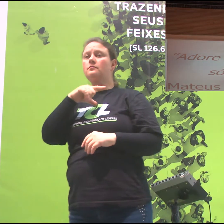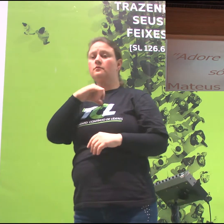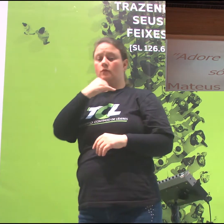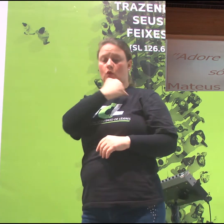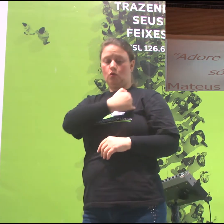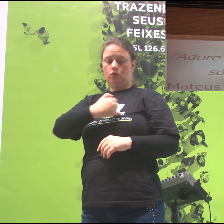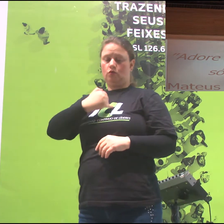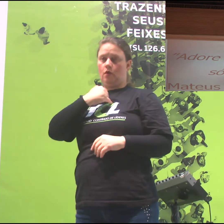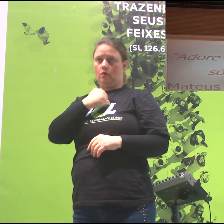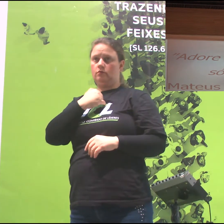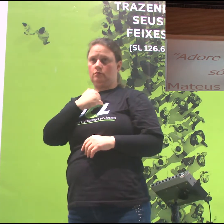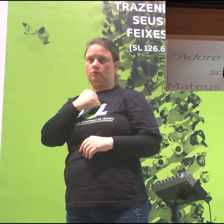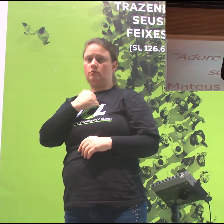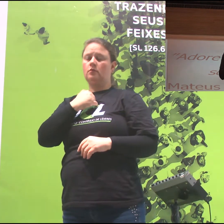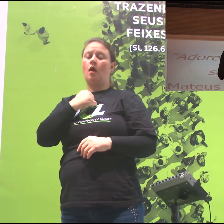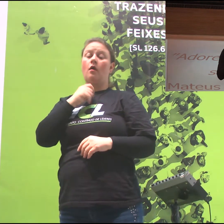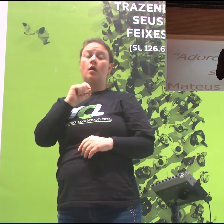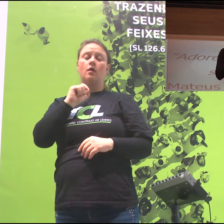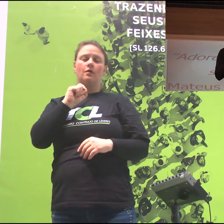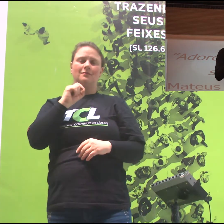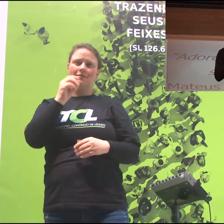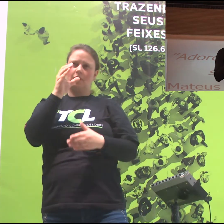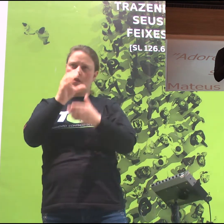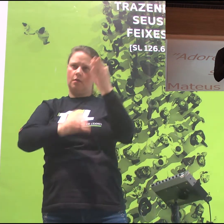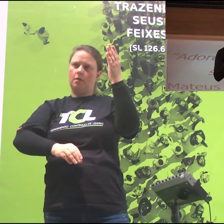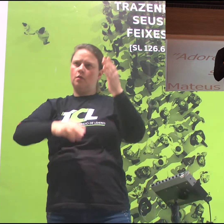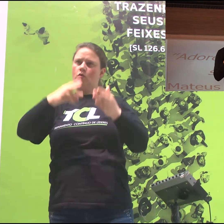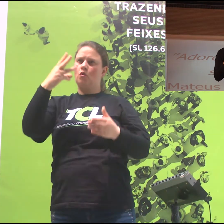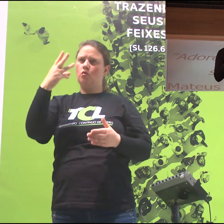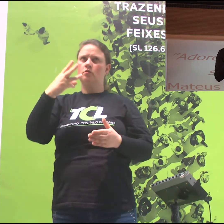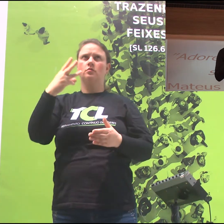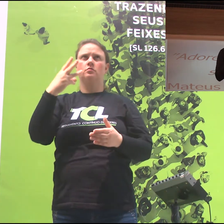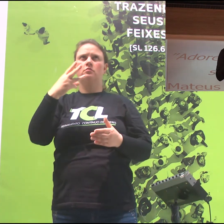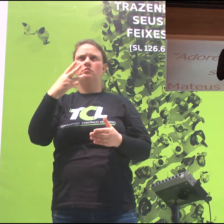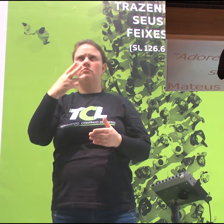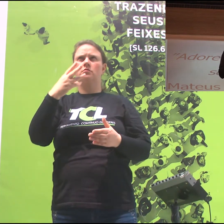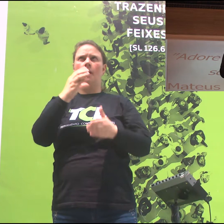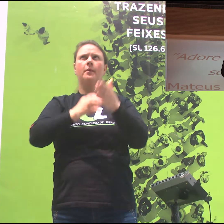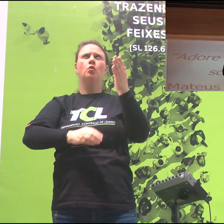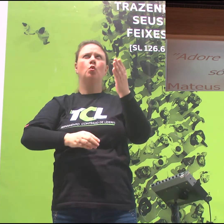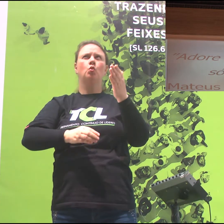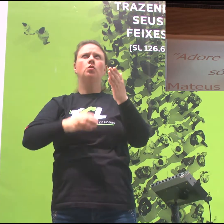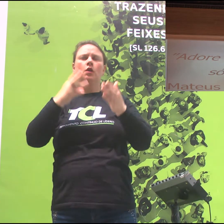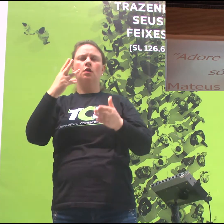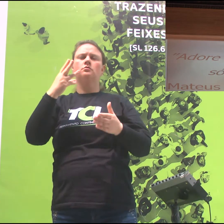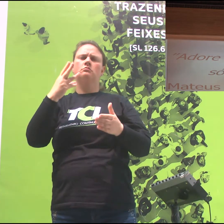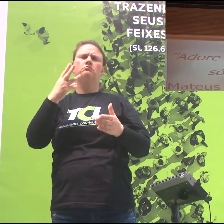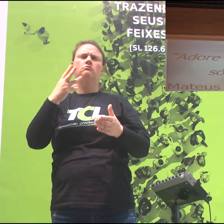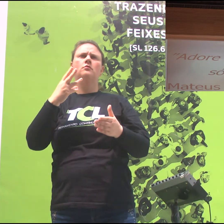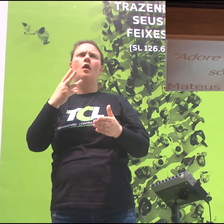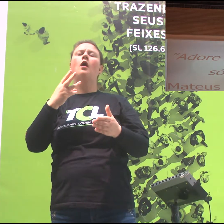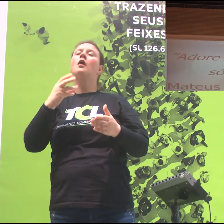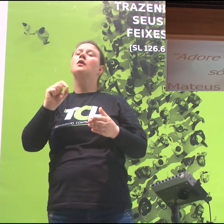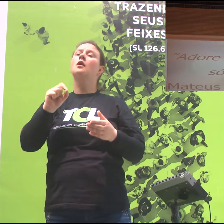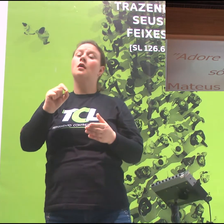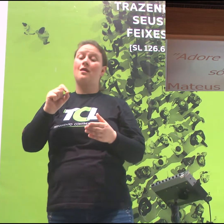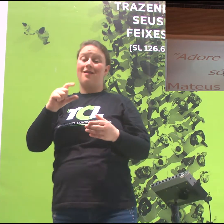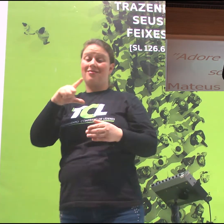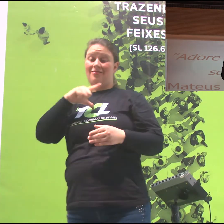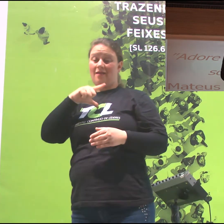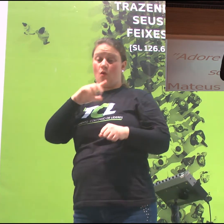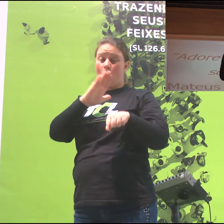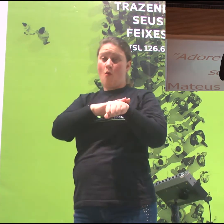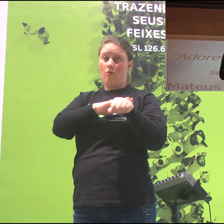de fato já chegou, em que os adoradores adorarão o Pai em espírito e em